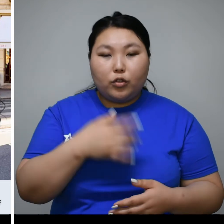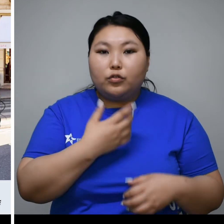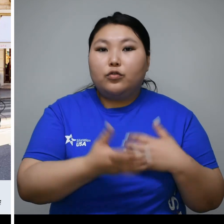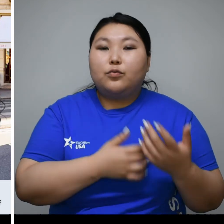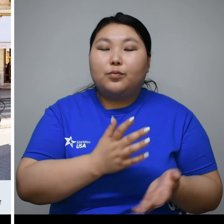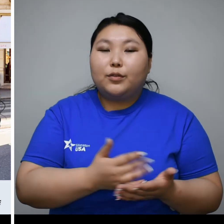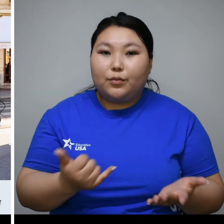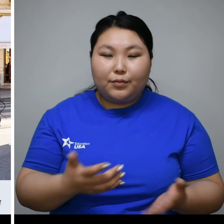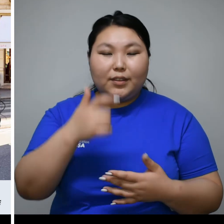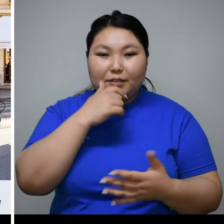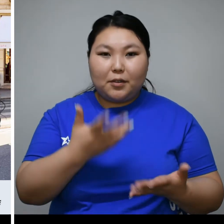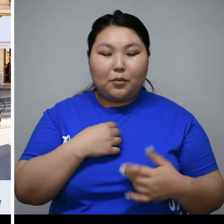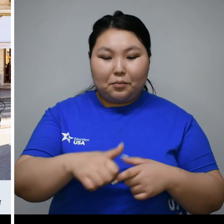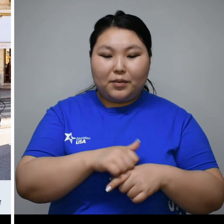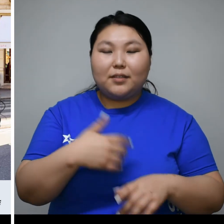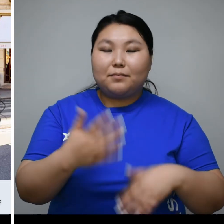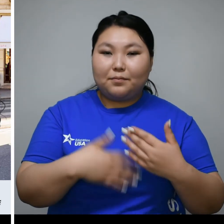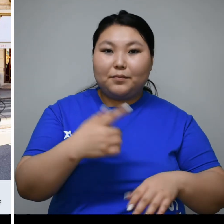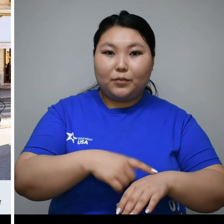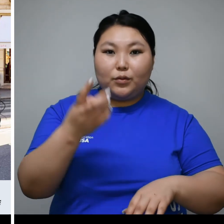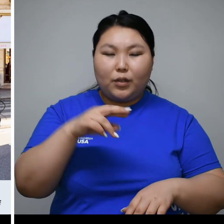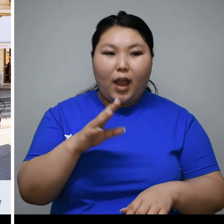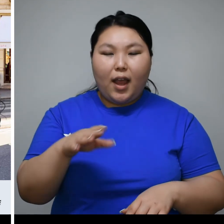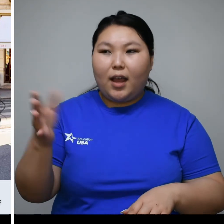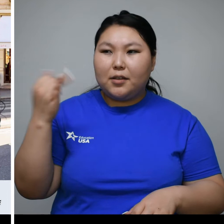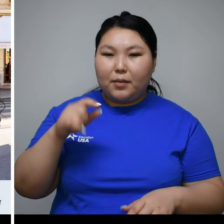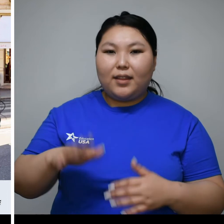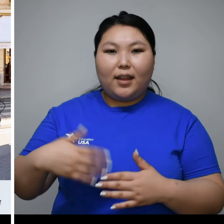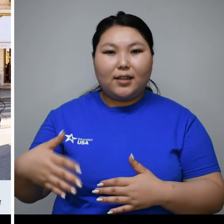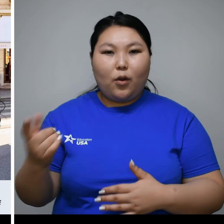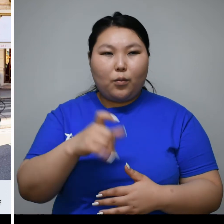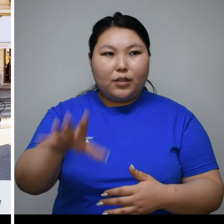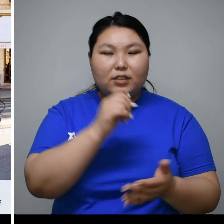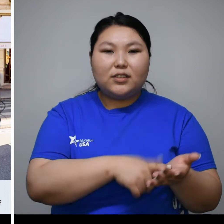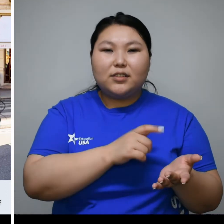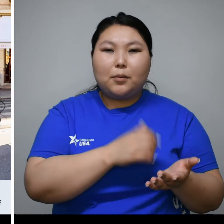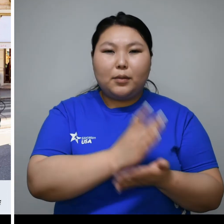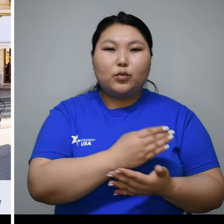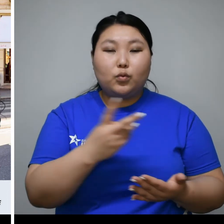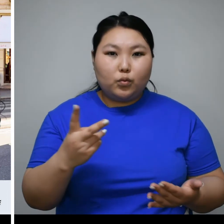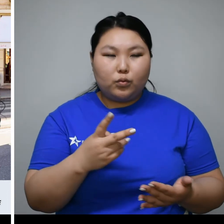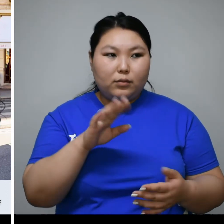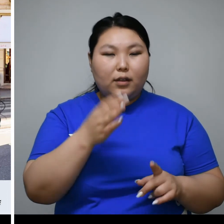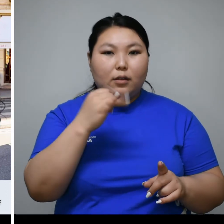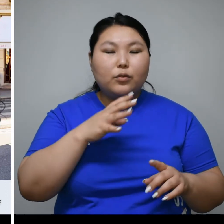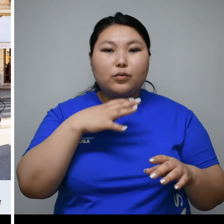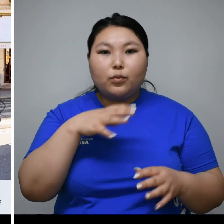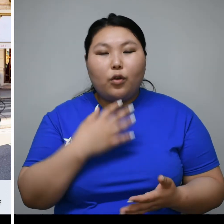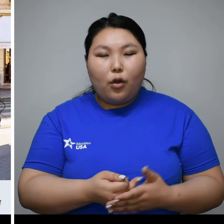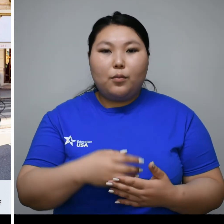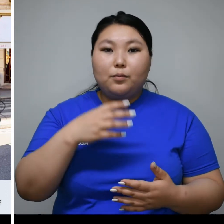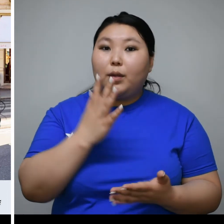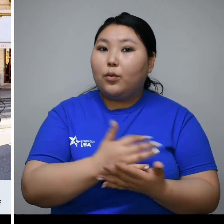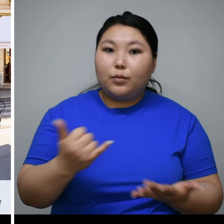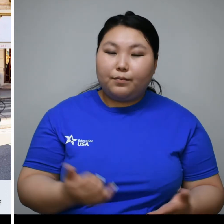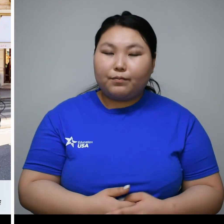бодол төрж ийн үү? Эсвэл одоо яг бэлтээд явж явах үедээ нэг ингэчүүл дараа дараагийн хүмүүст бас хэрэгтэй юм байх шүү гэсэн тийм